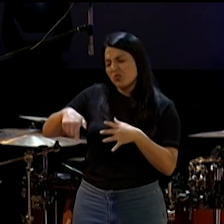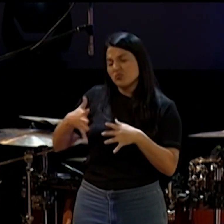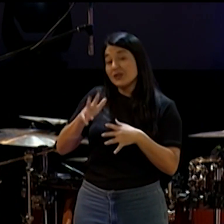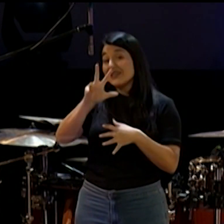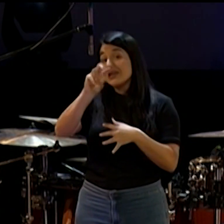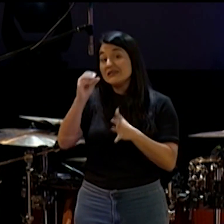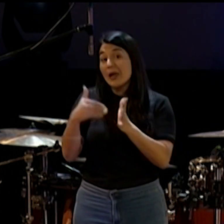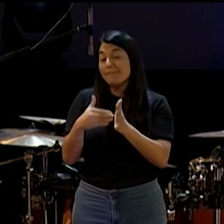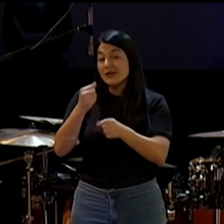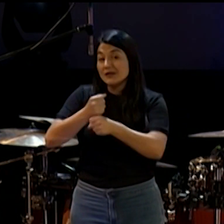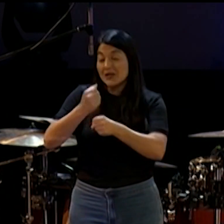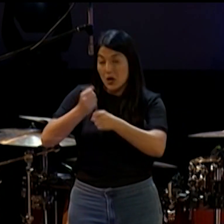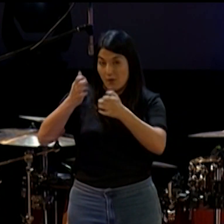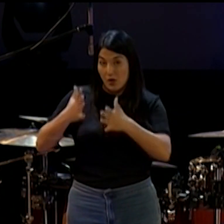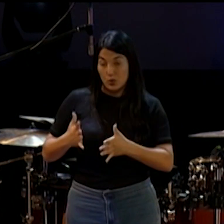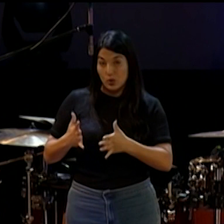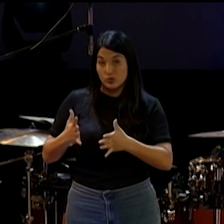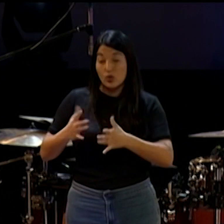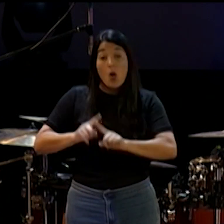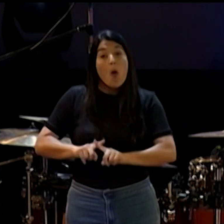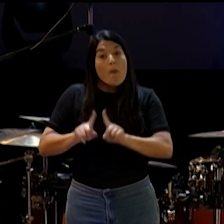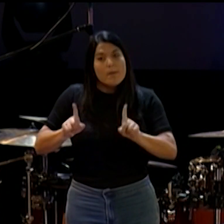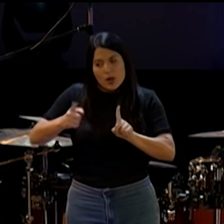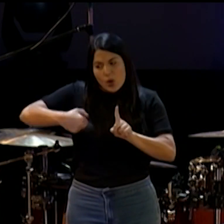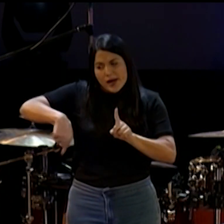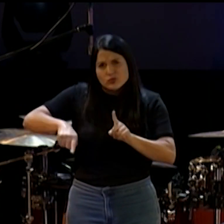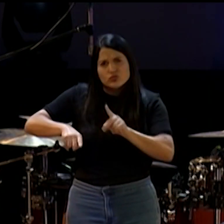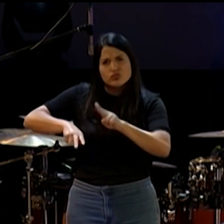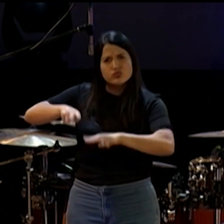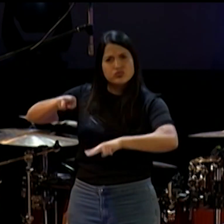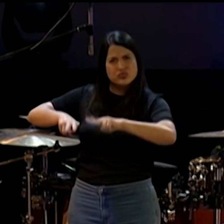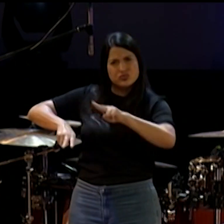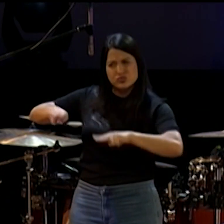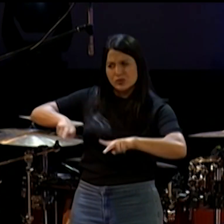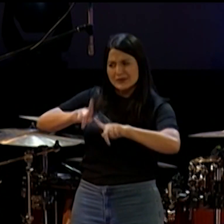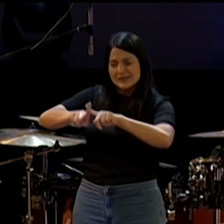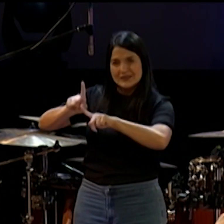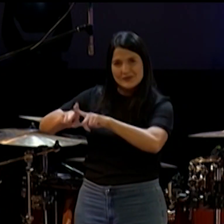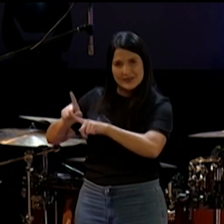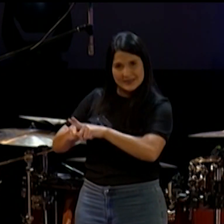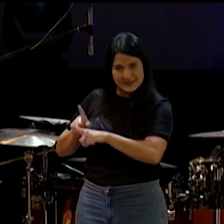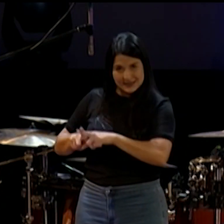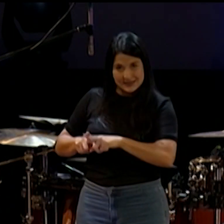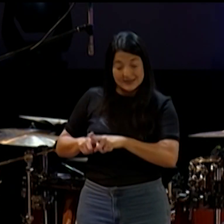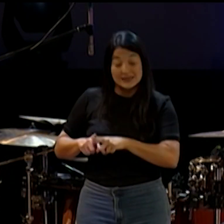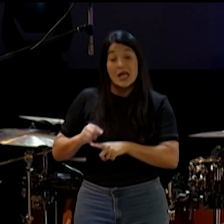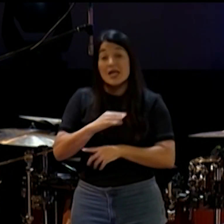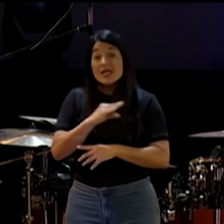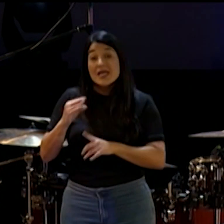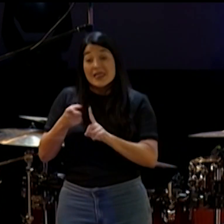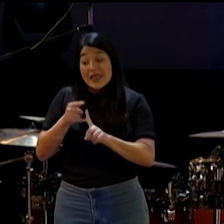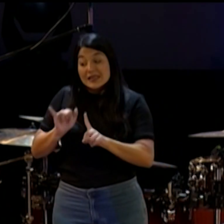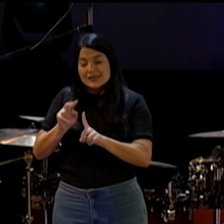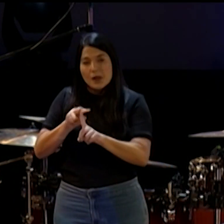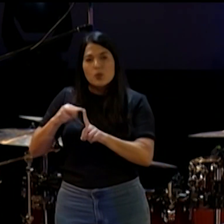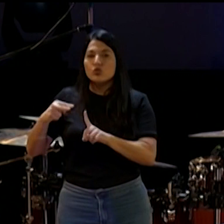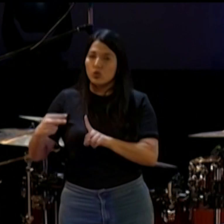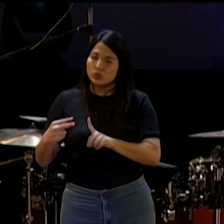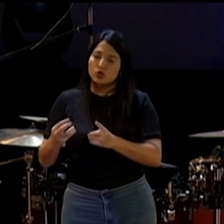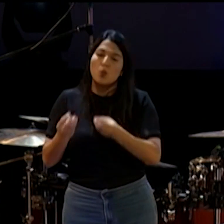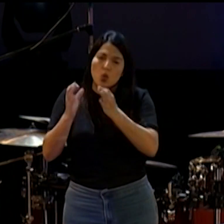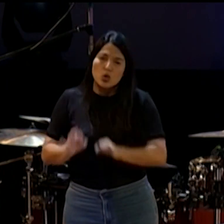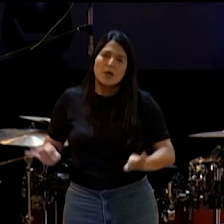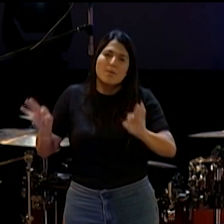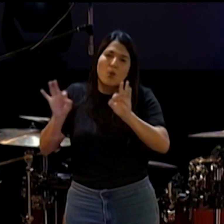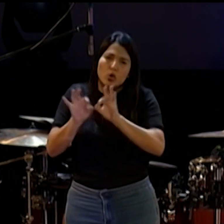30.000 trabajadores y trabajadoras, pero que tiene una diversidad enorme. Y en ese sentido es también de enorme valor